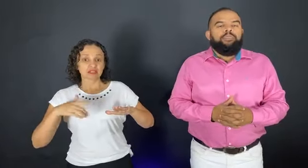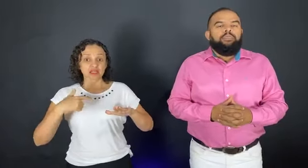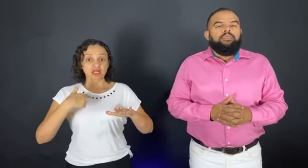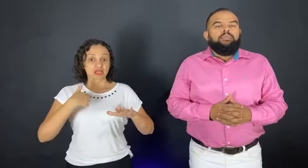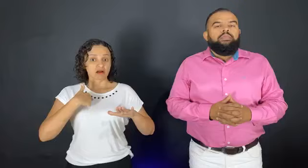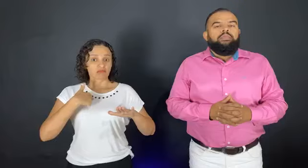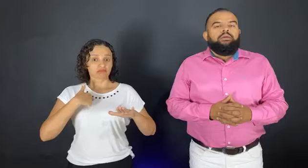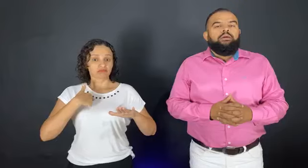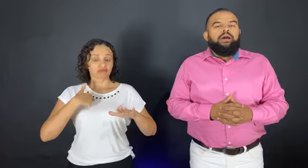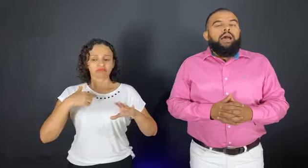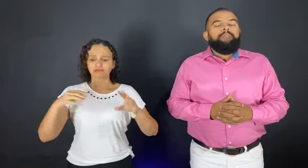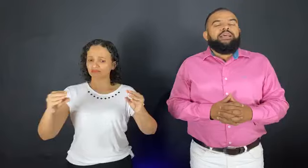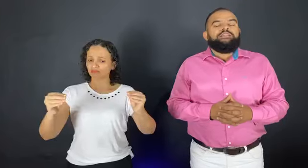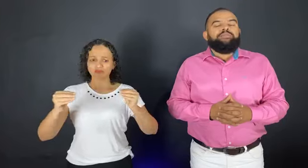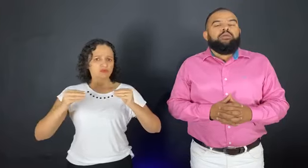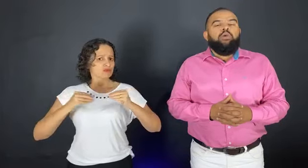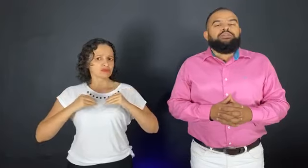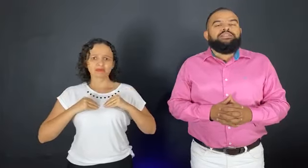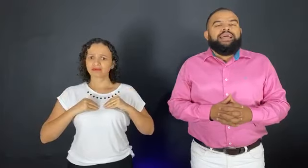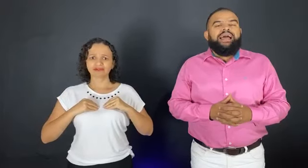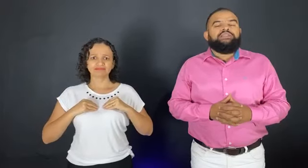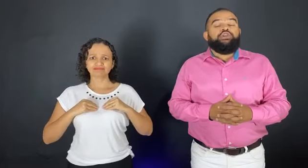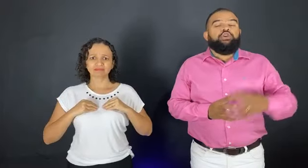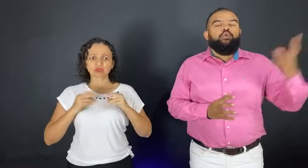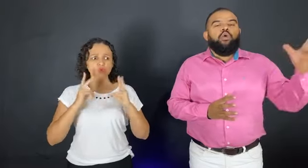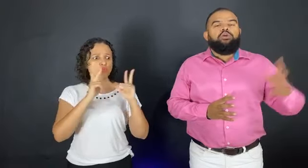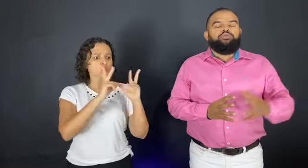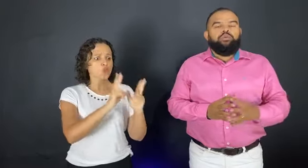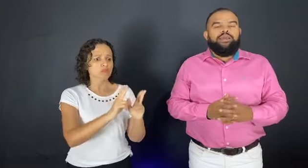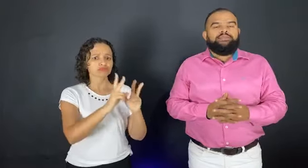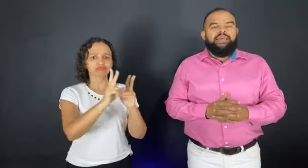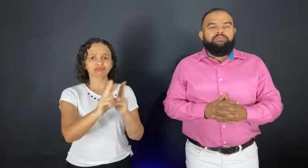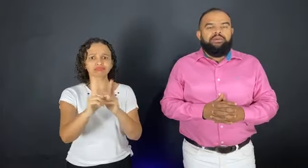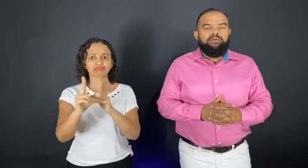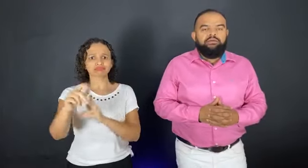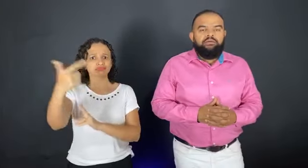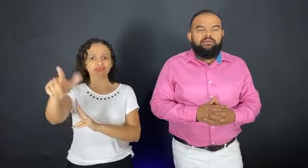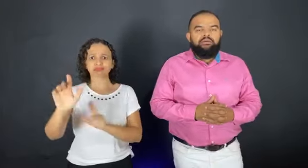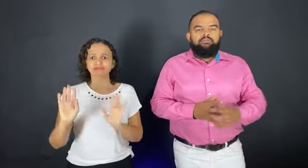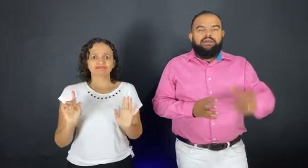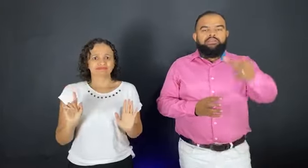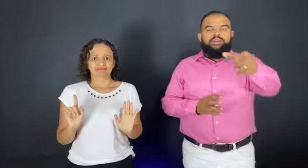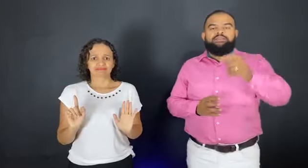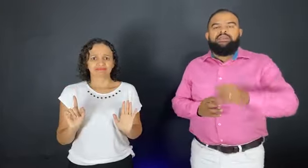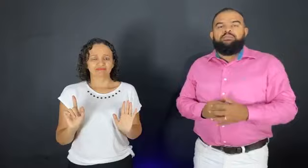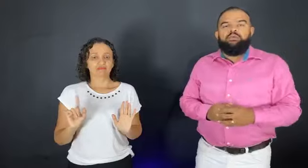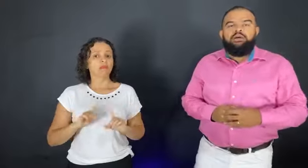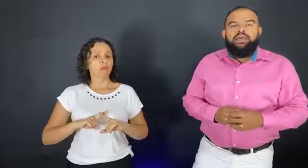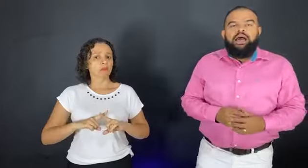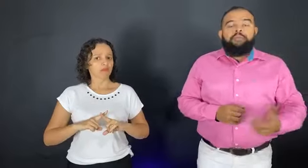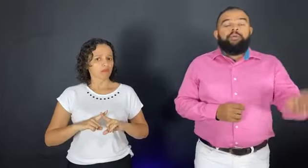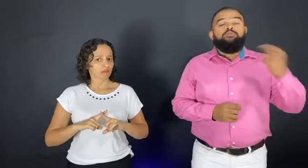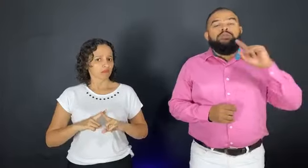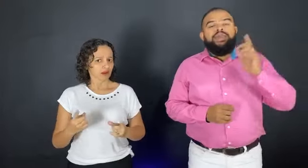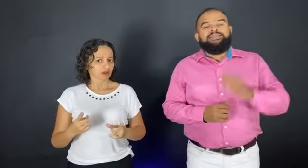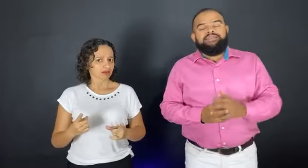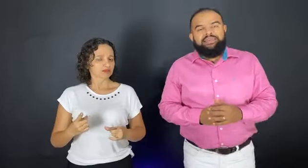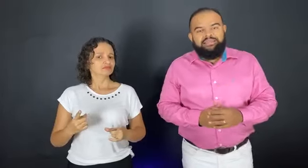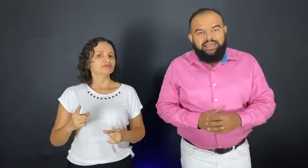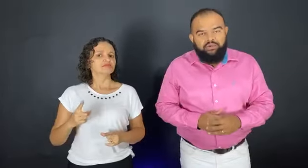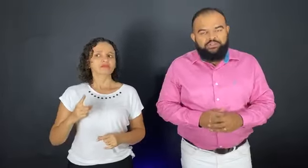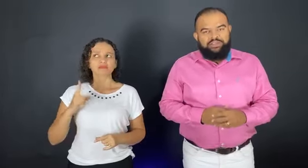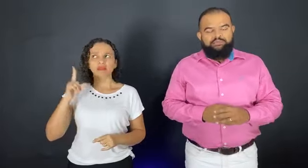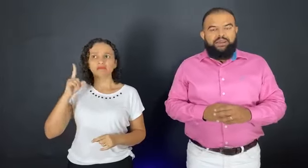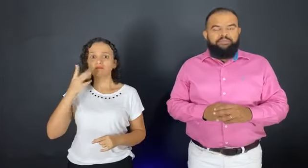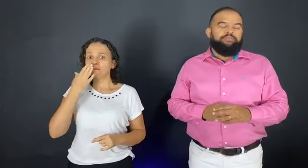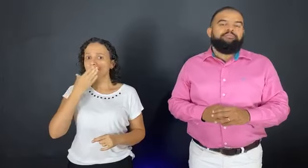recebo a mesma quantidade que o outro recebe, mas eu recebo a promessa